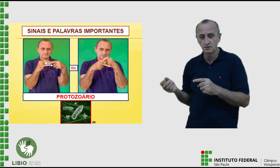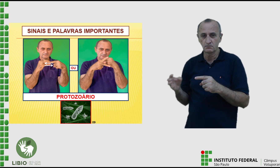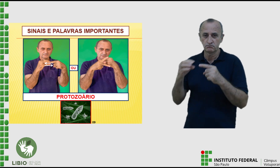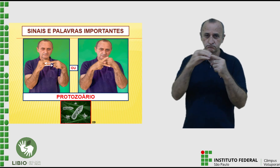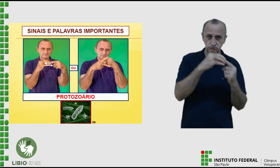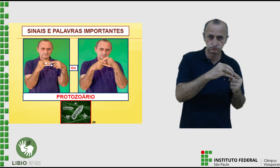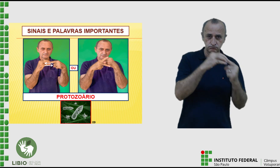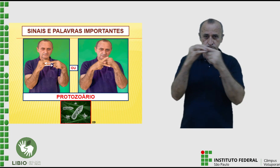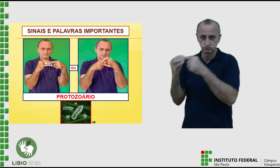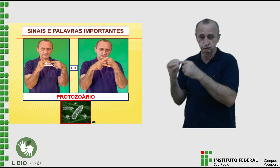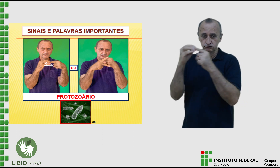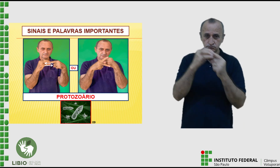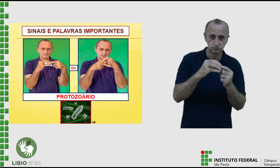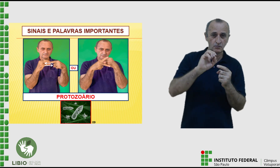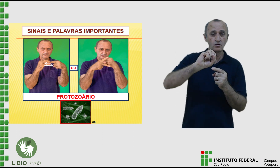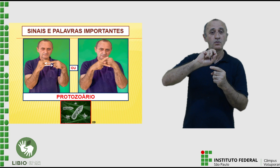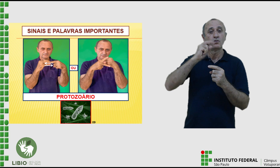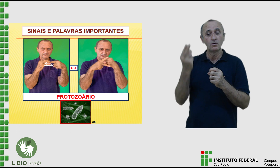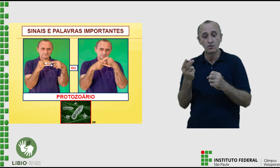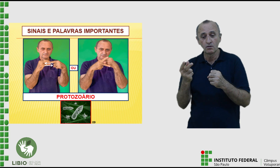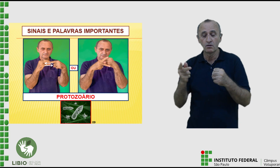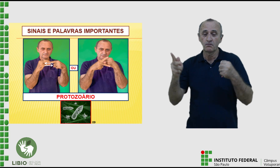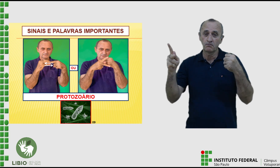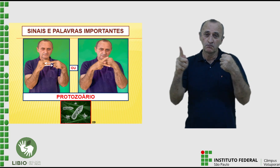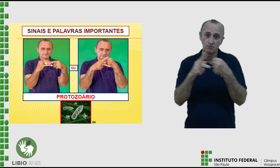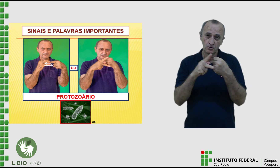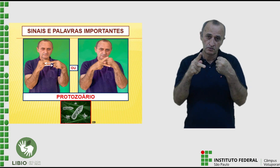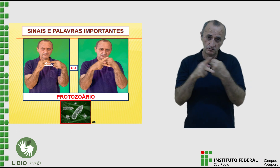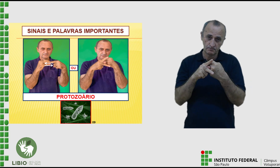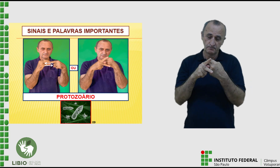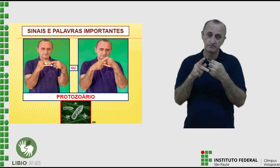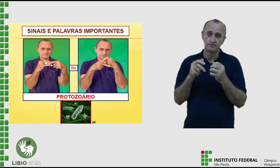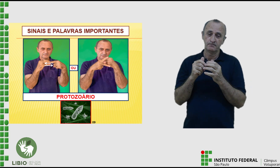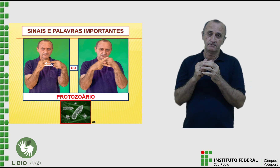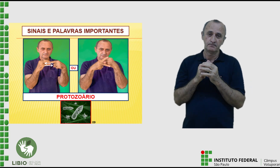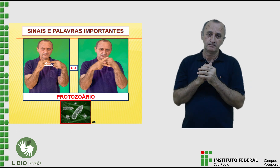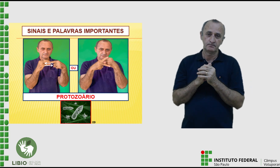Sinal protozoário ou esse sinal de protozoário.